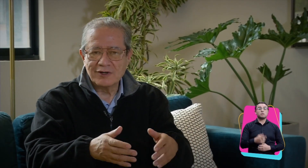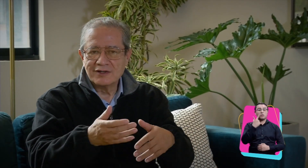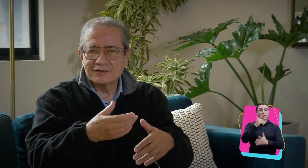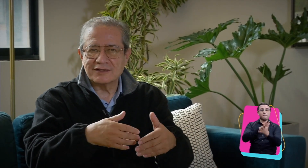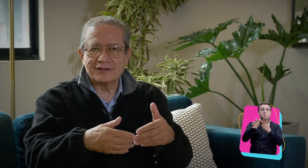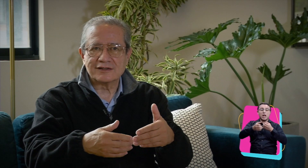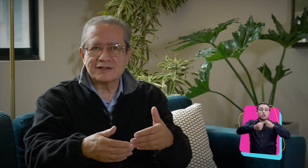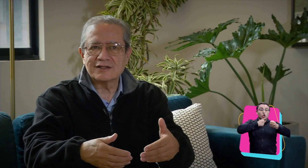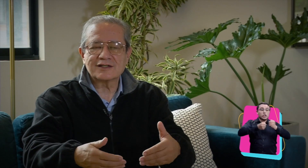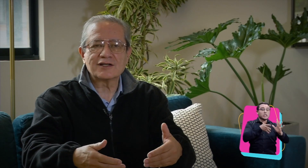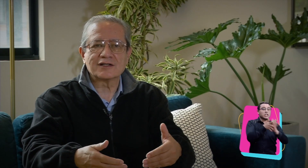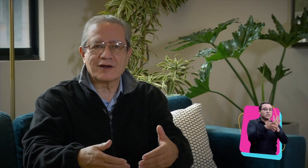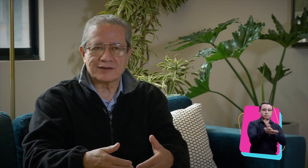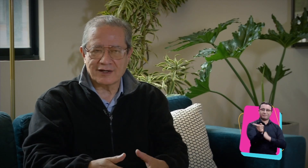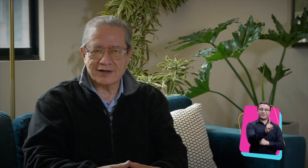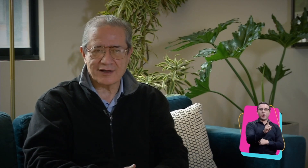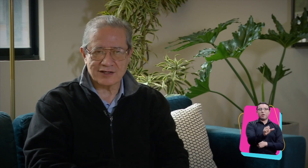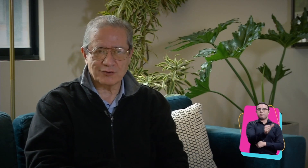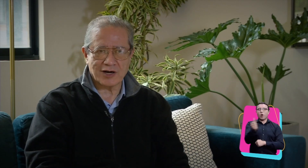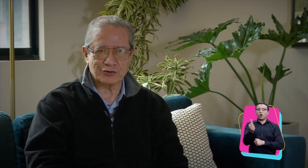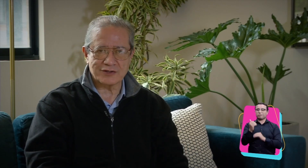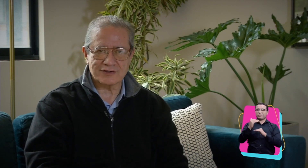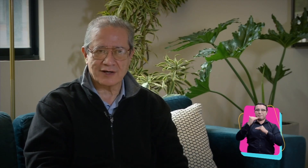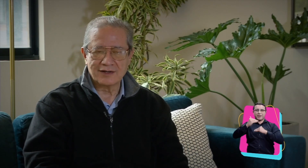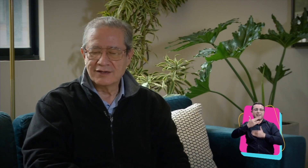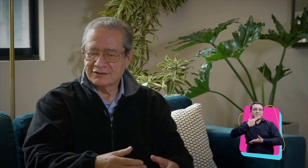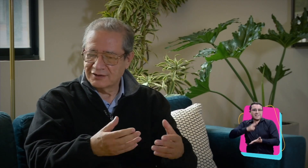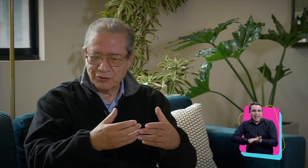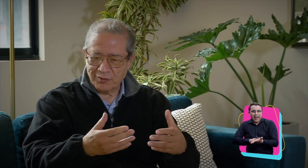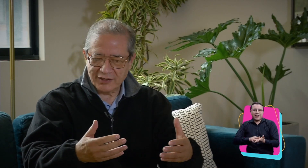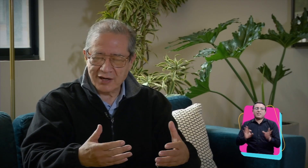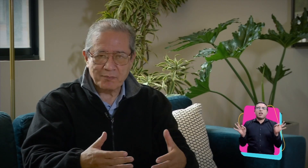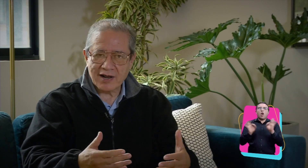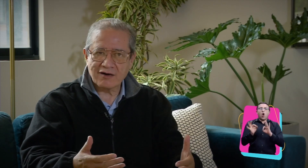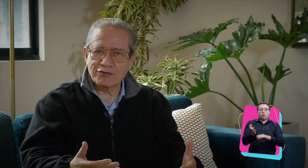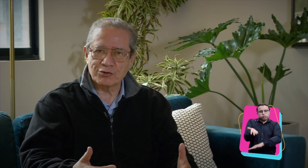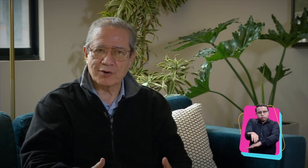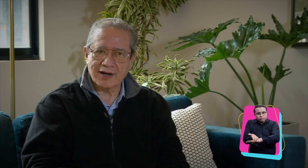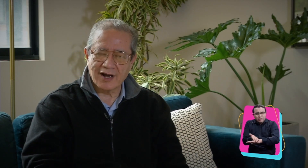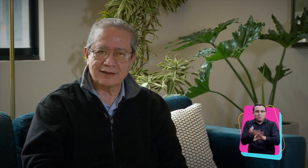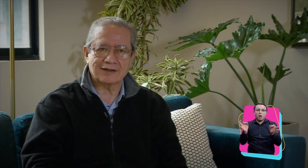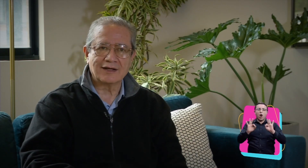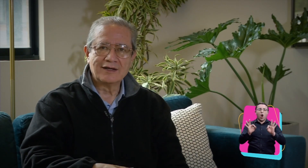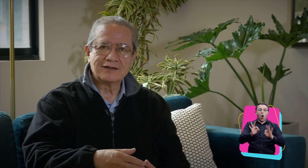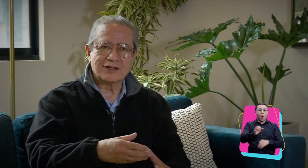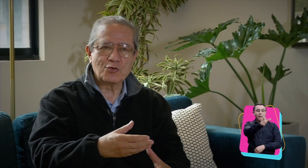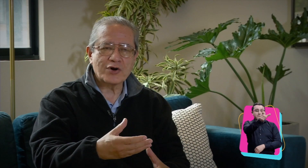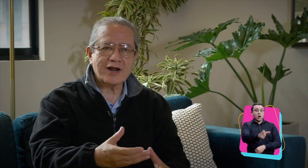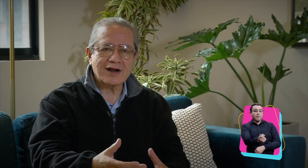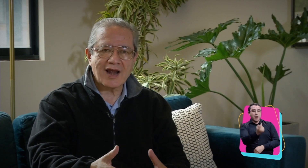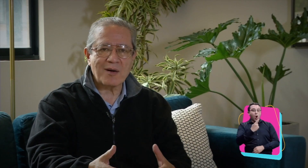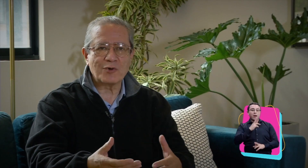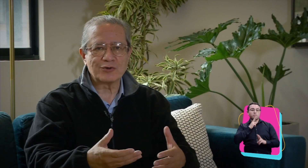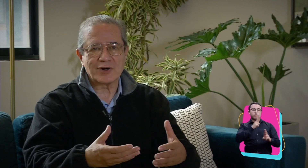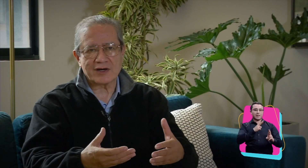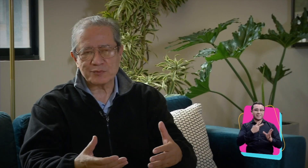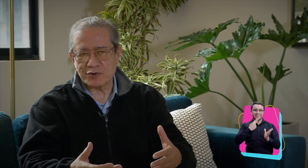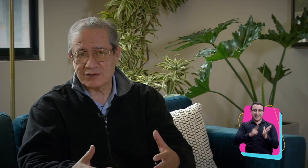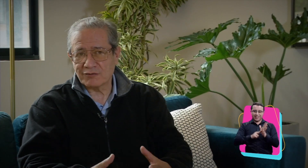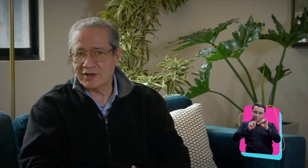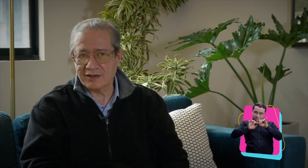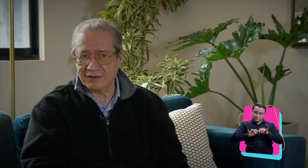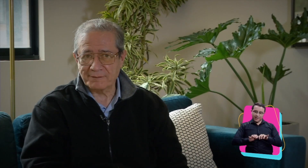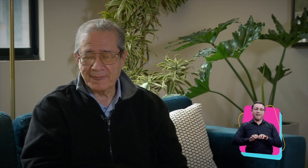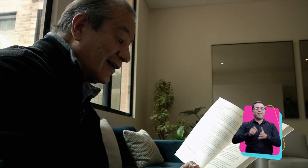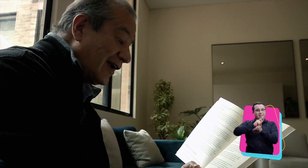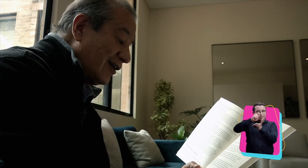mismo sin decirles que tienen que hacer una noticia, sino cualquier párrafo de una carta, de un reclamo, de una respuesta